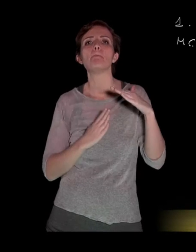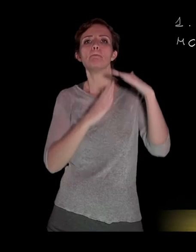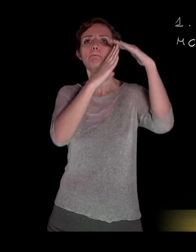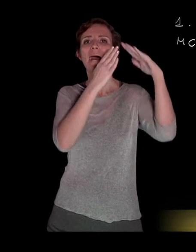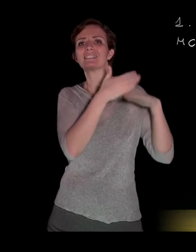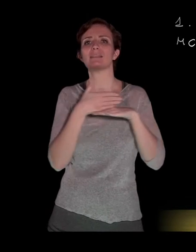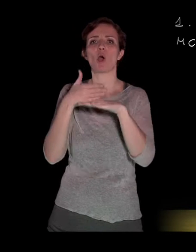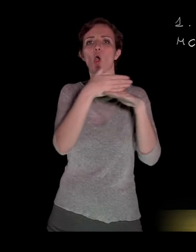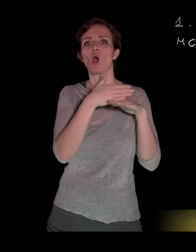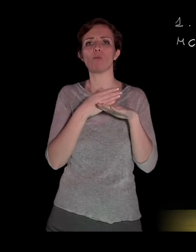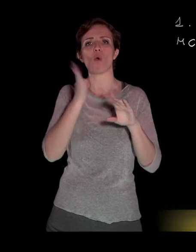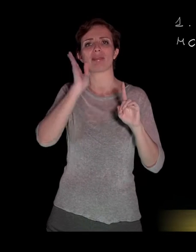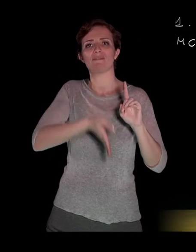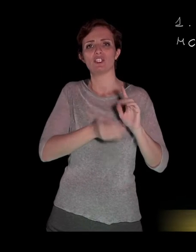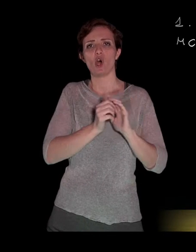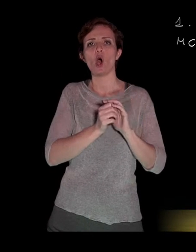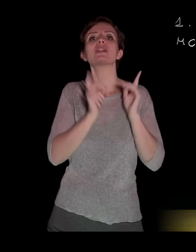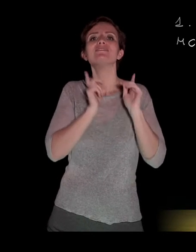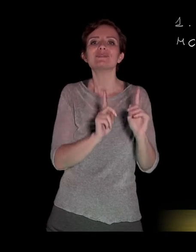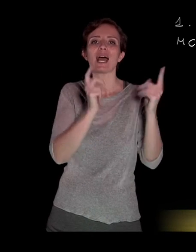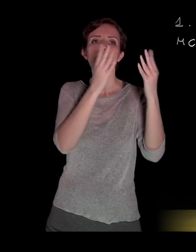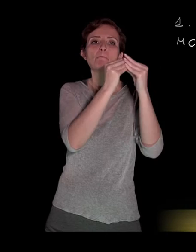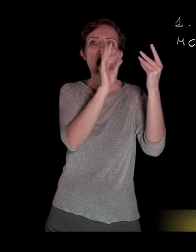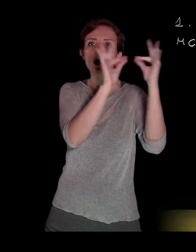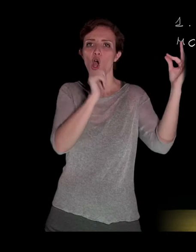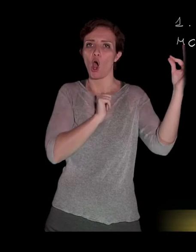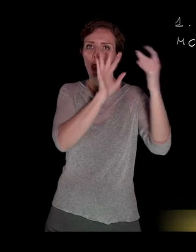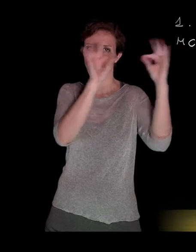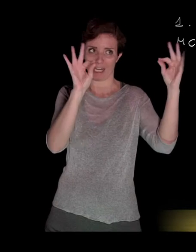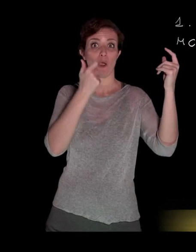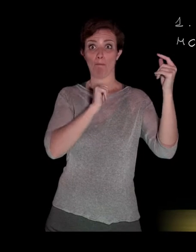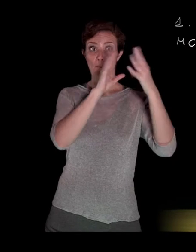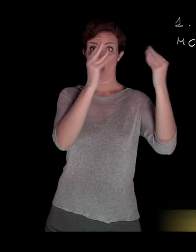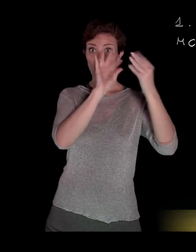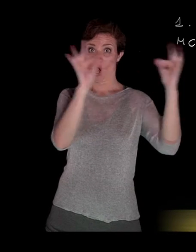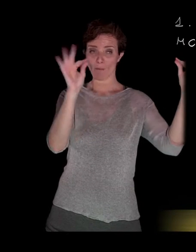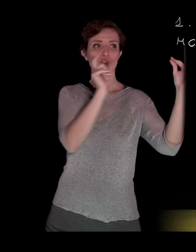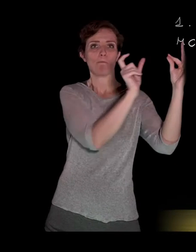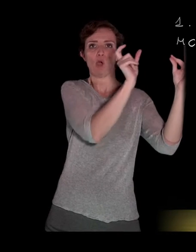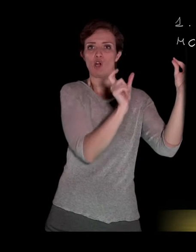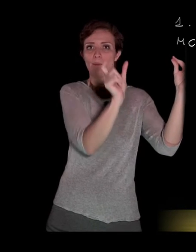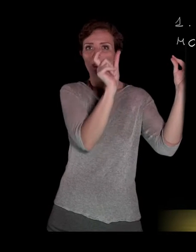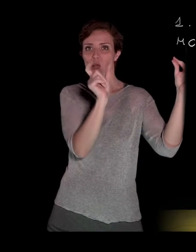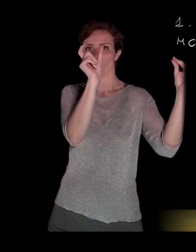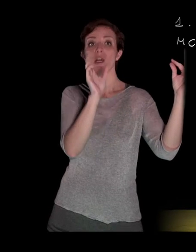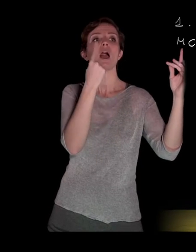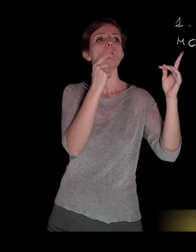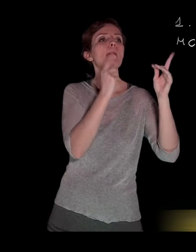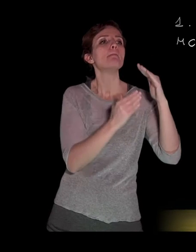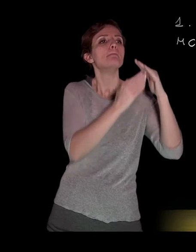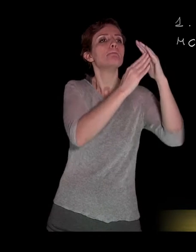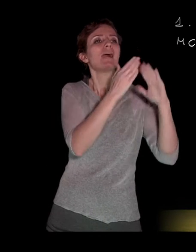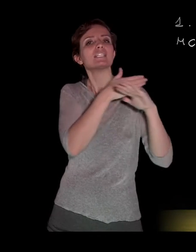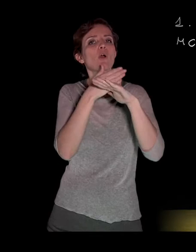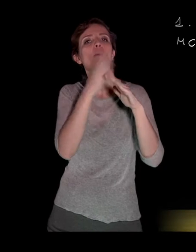comun divisore tra i monomi che costituiscono il polinomio che deve essere scomposto in questo momento Una volta trovato il massimo comund